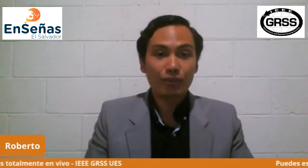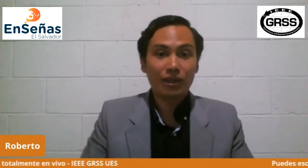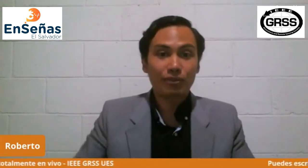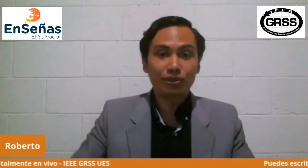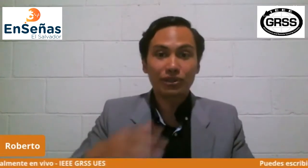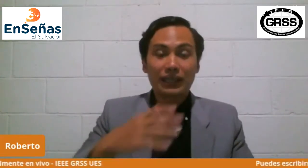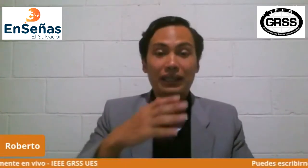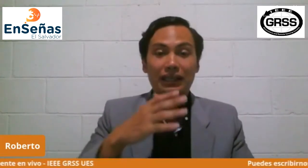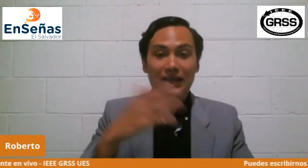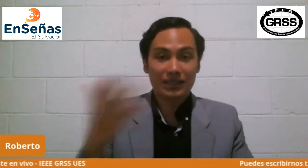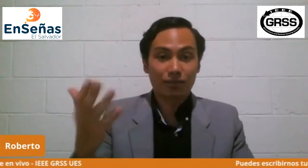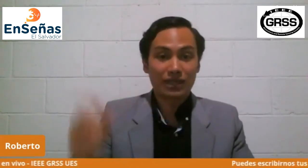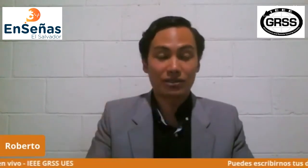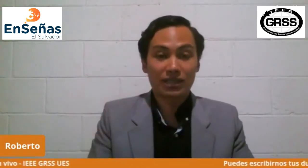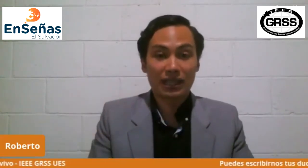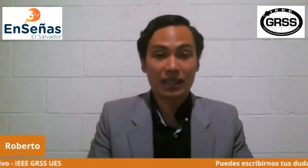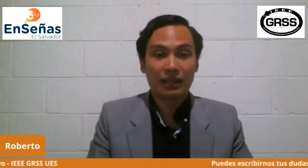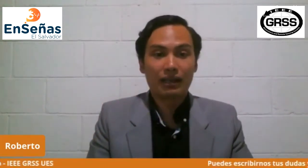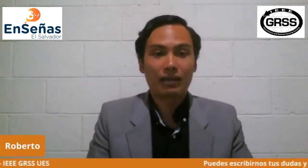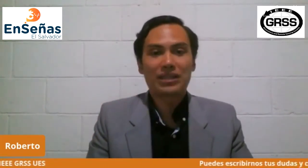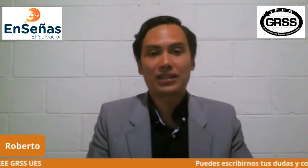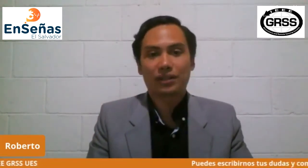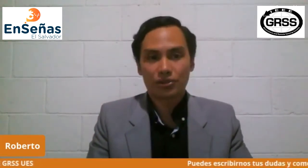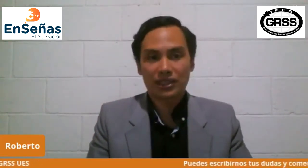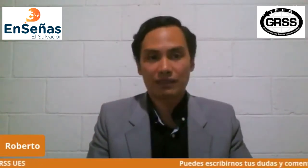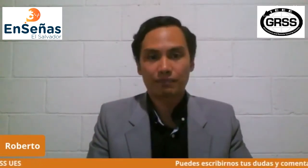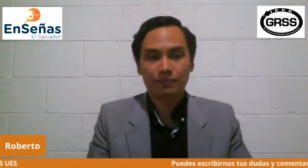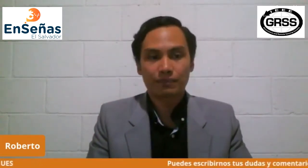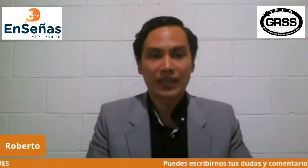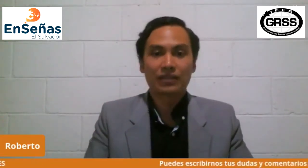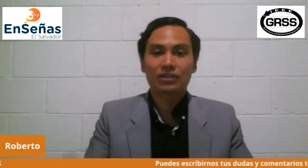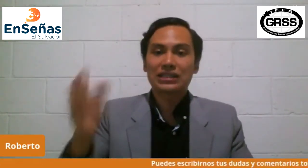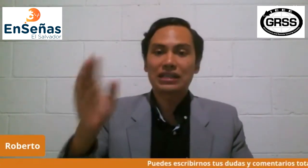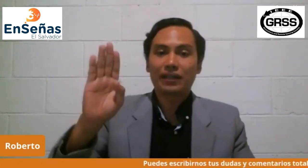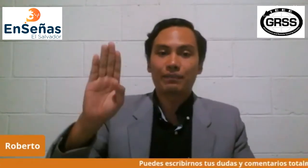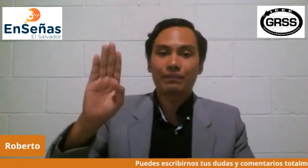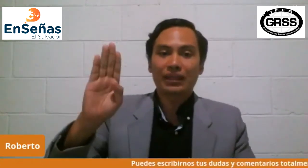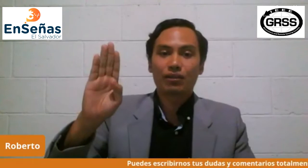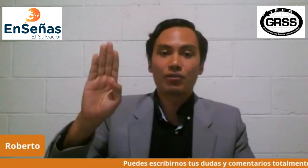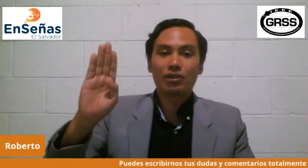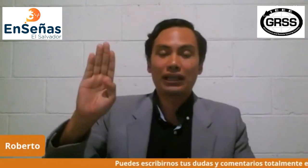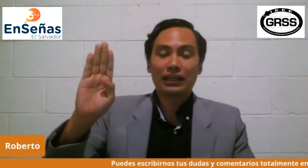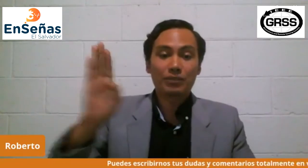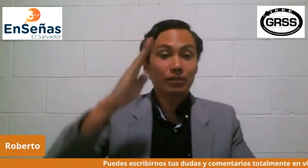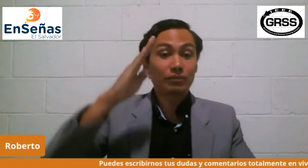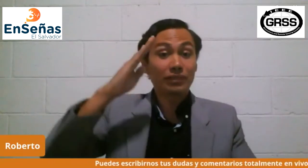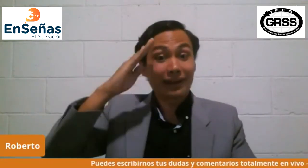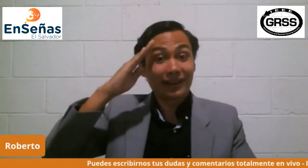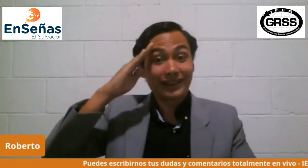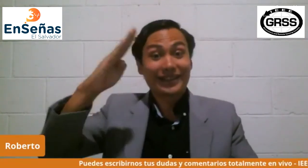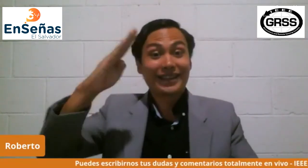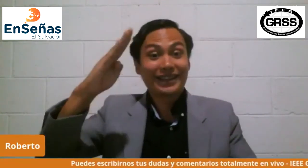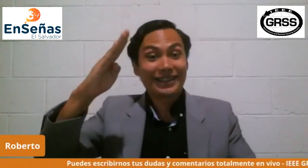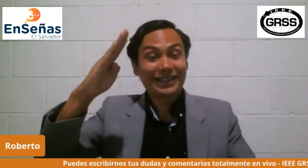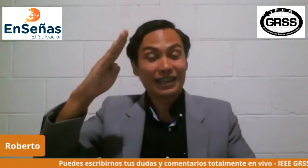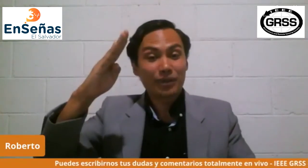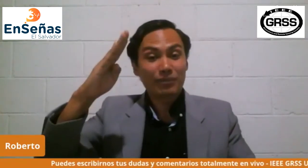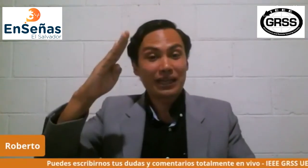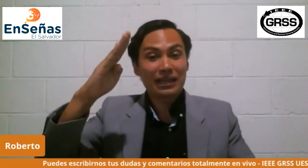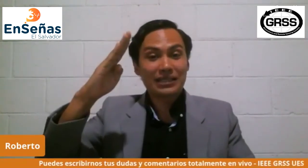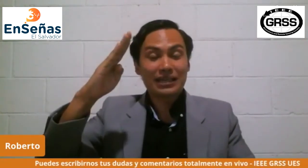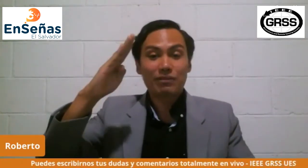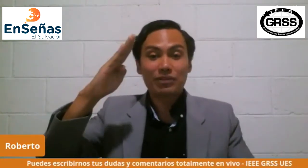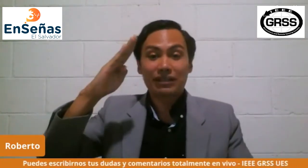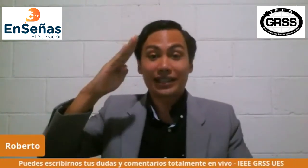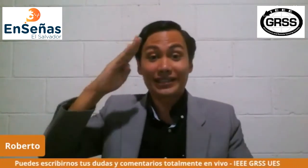para que podamos hacer una sociedad más inclusiva. Entonces, a ver, como les repito, la